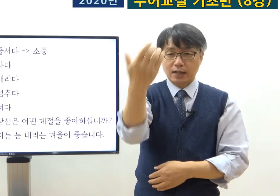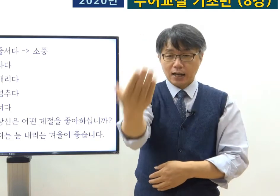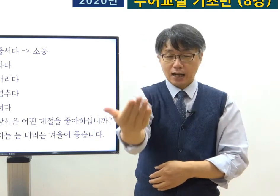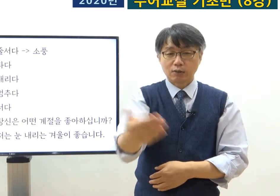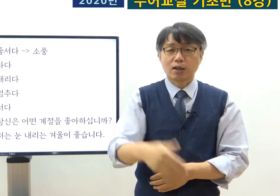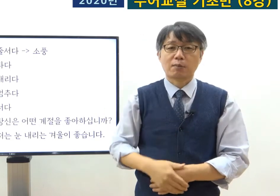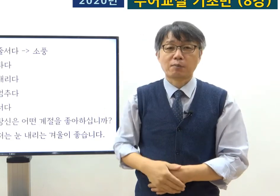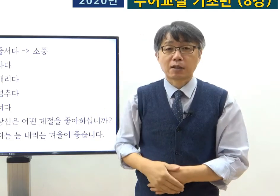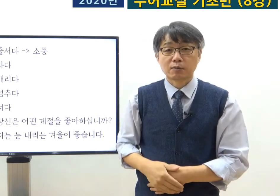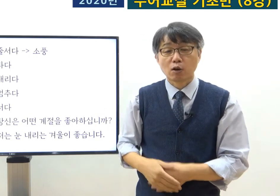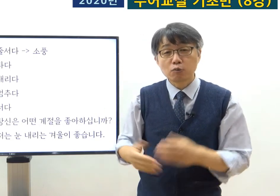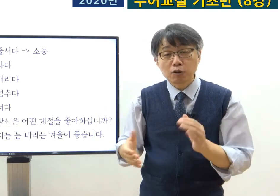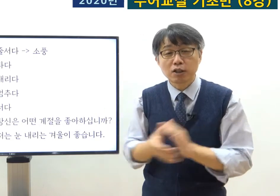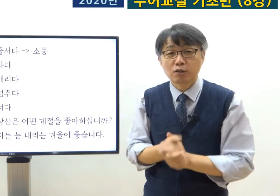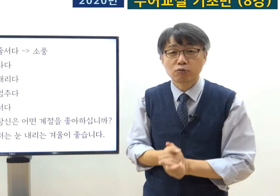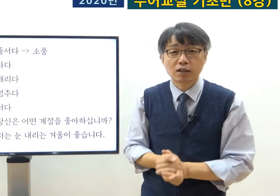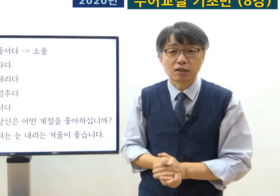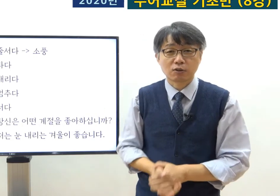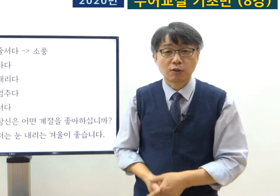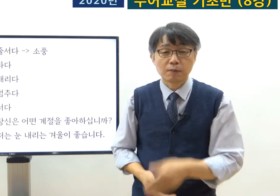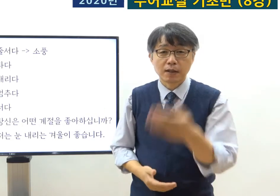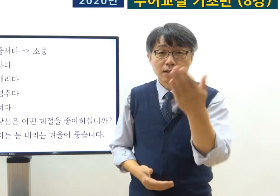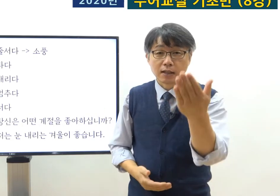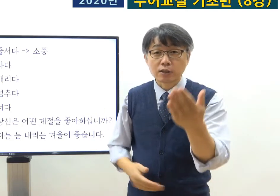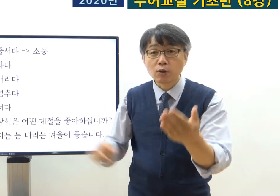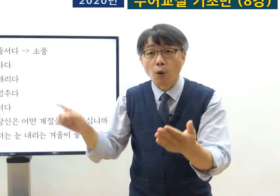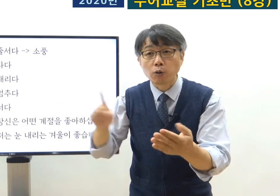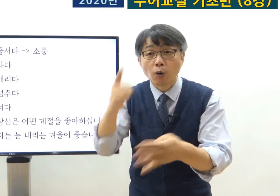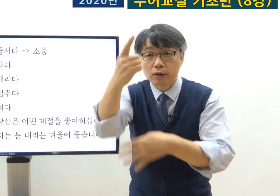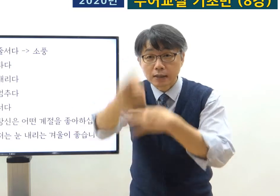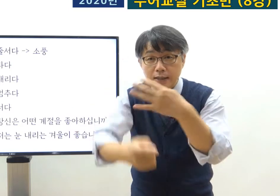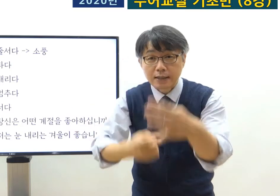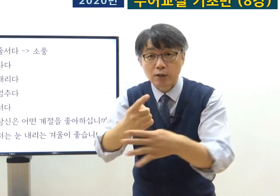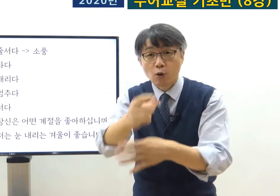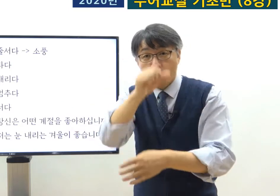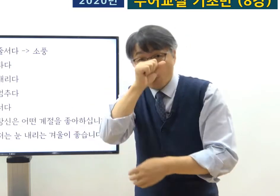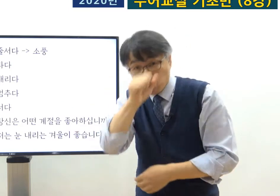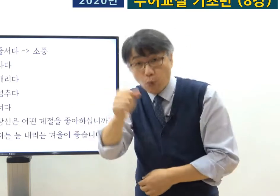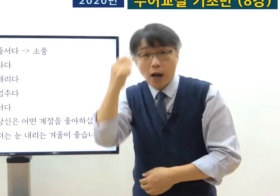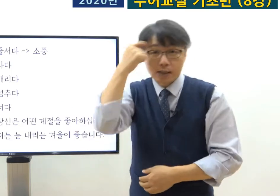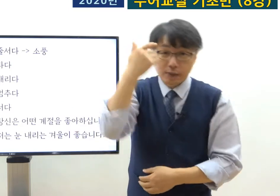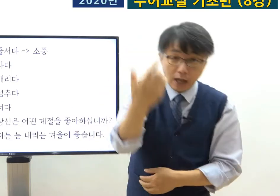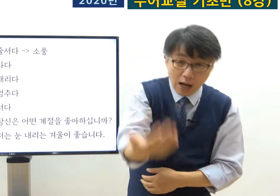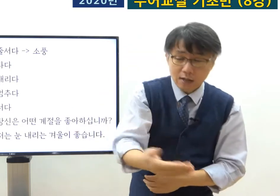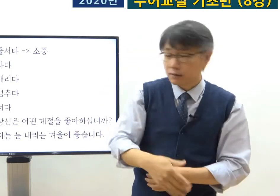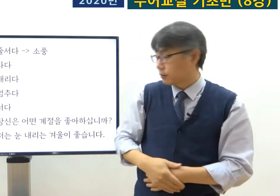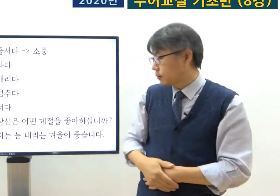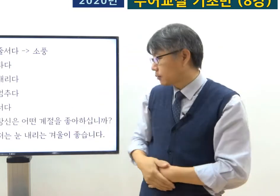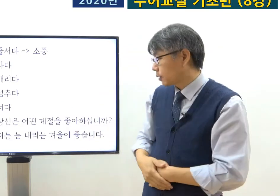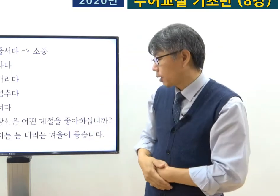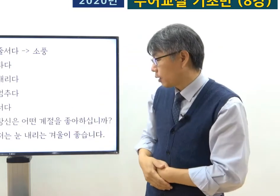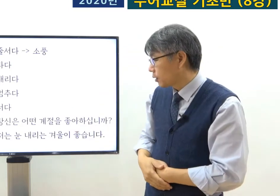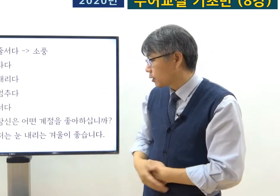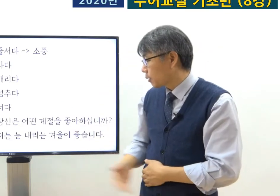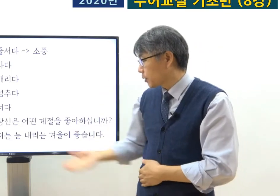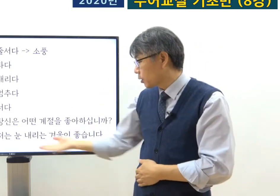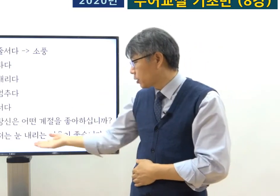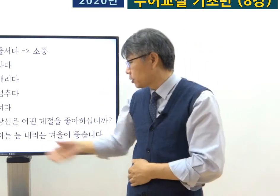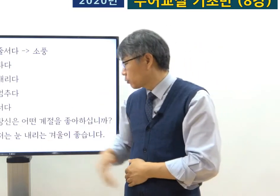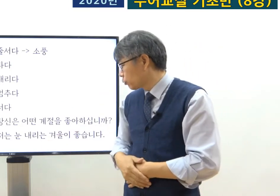좋아하십니까? 이렇게 하면 되겠습니다. 얼굴 표정이 되게 중요하겠죠. 당신은 어떤 계절 좋아하십니까? 자, 그 다음에 저는 눈